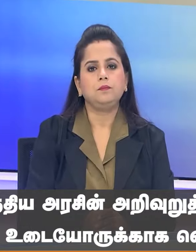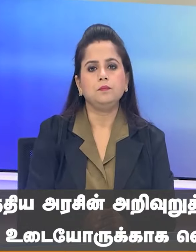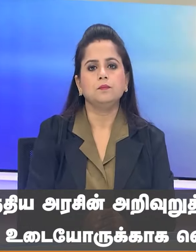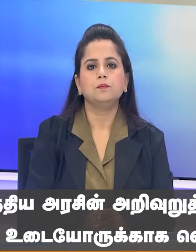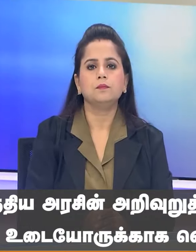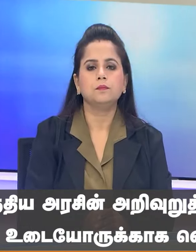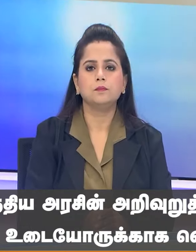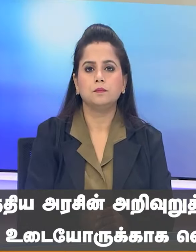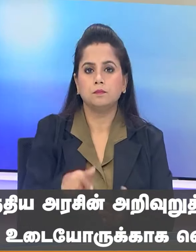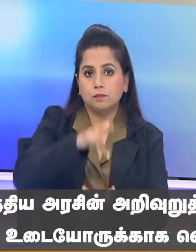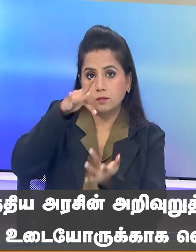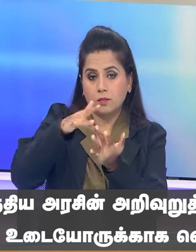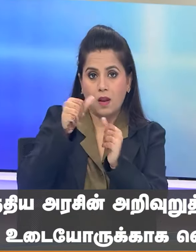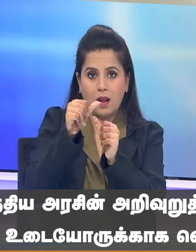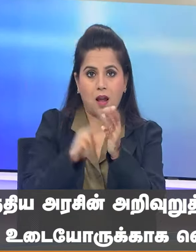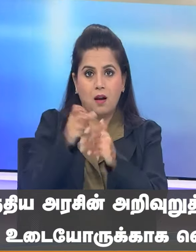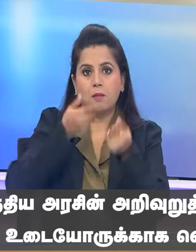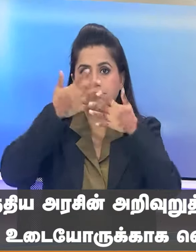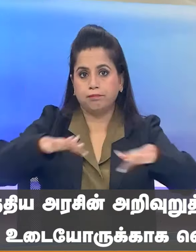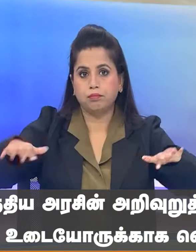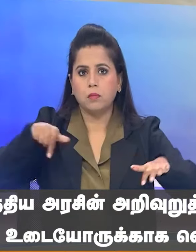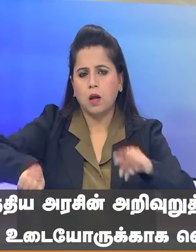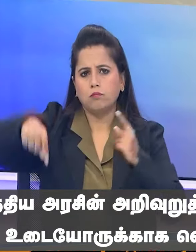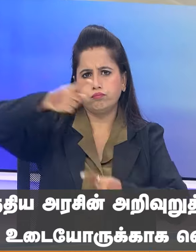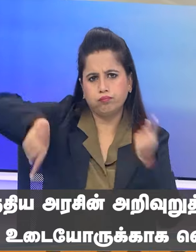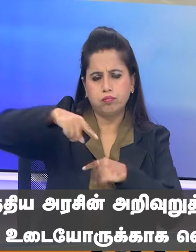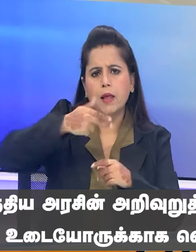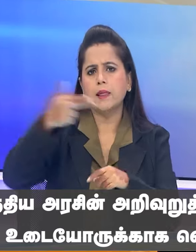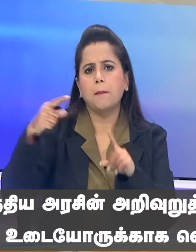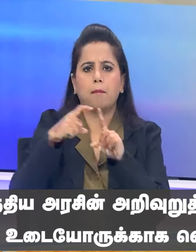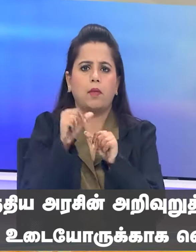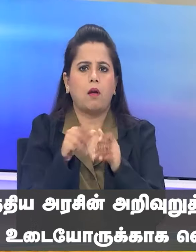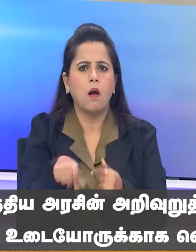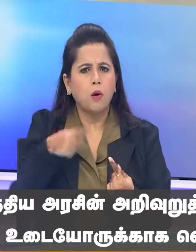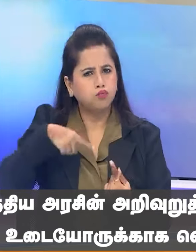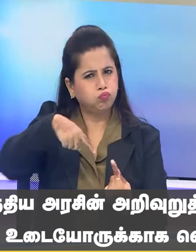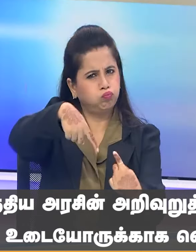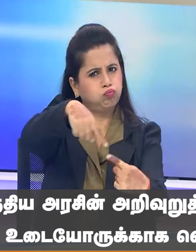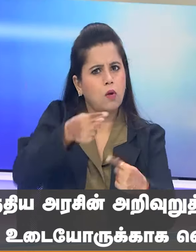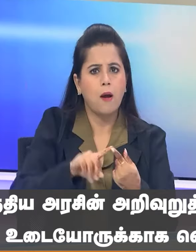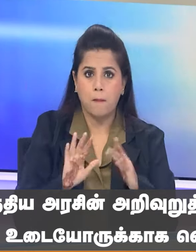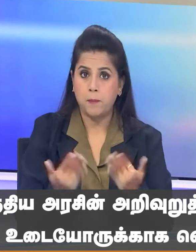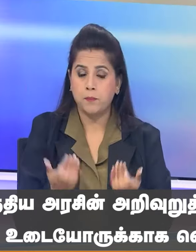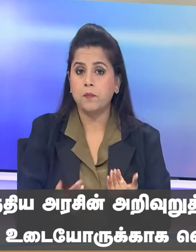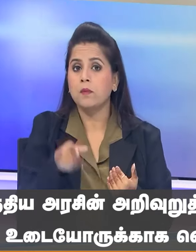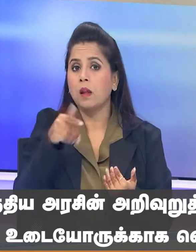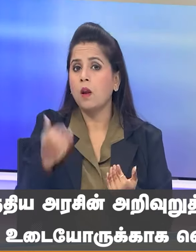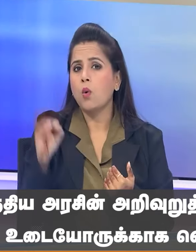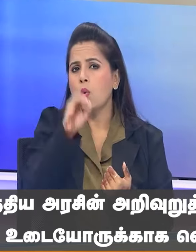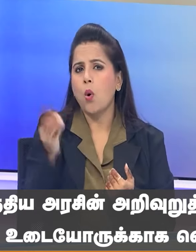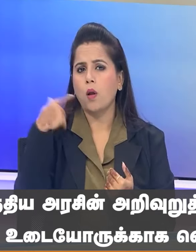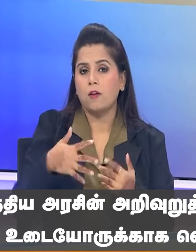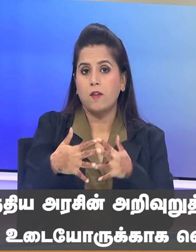था मध्य अंडमान सागर में एक संभावित चक्रवात दाना तेजी से आगे बढ़ रहा है इस चक्रवात के कल उड़ीसा